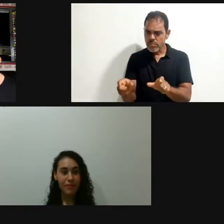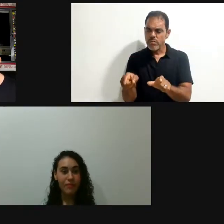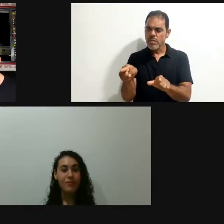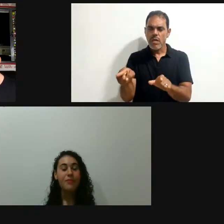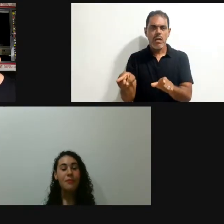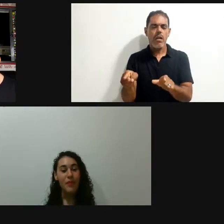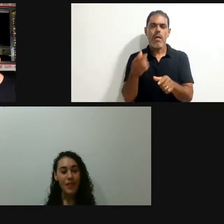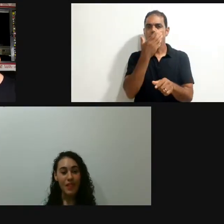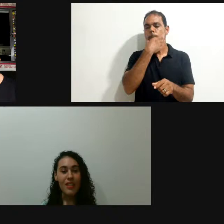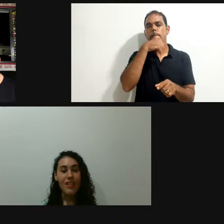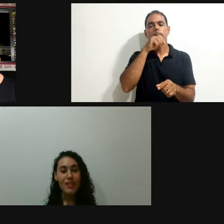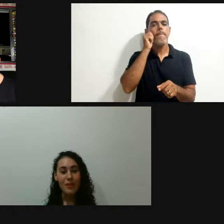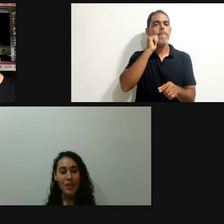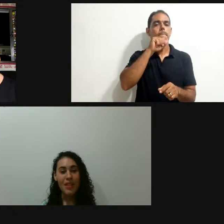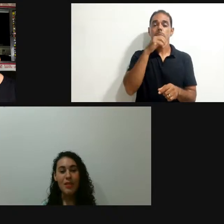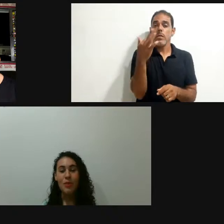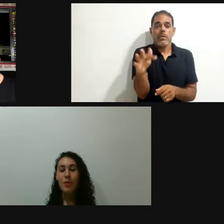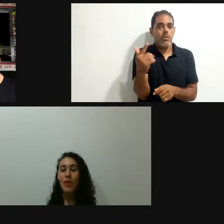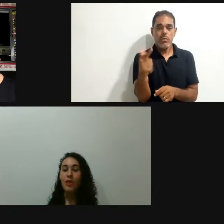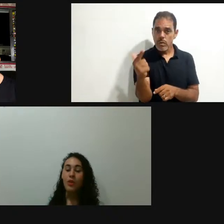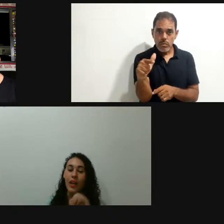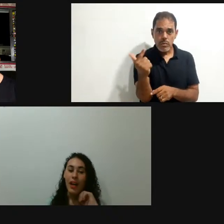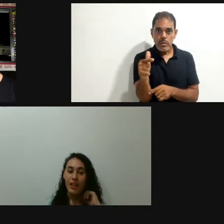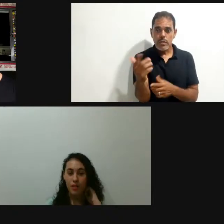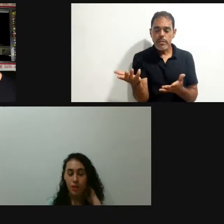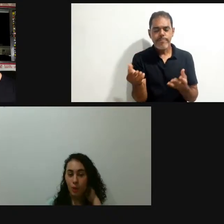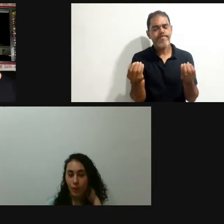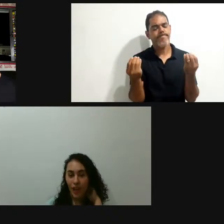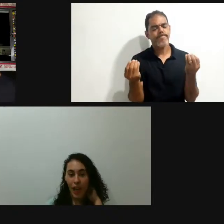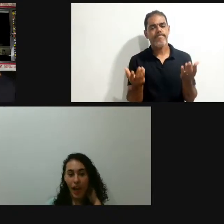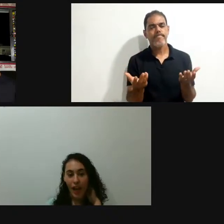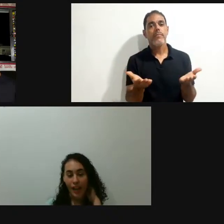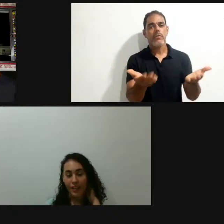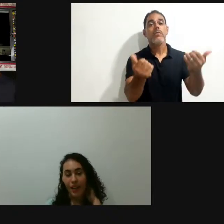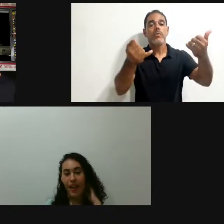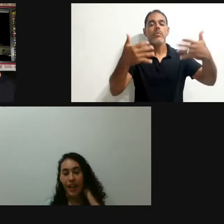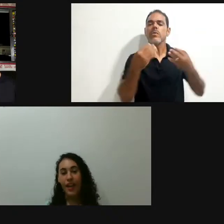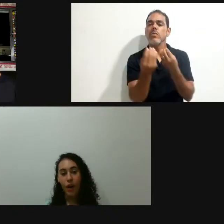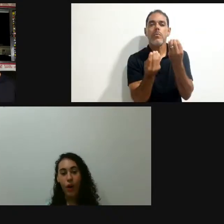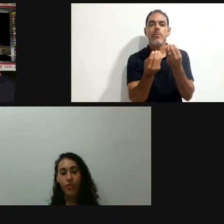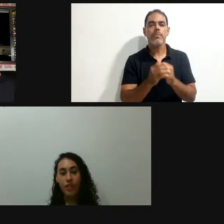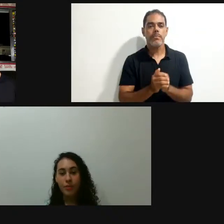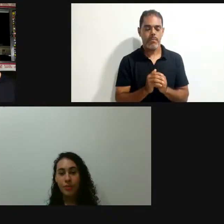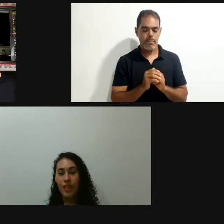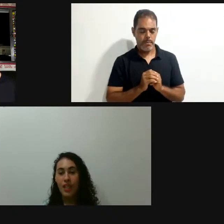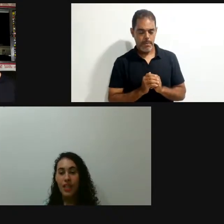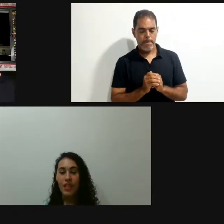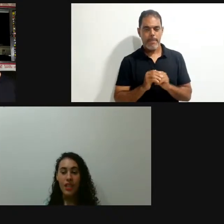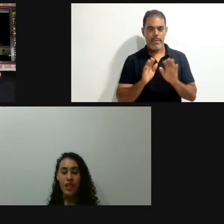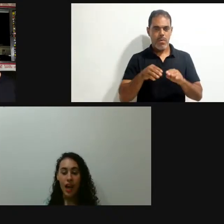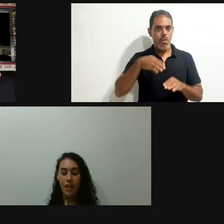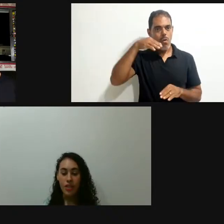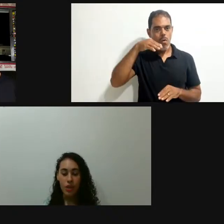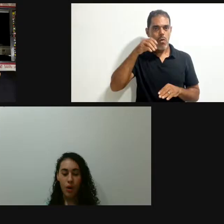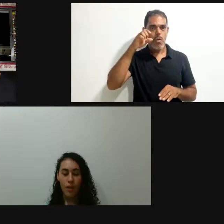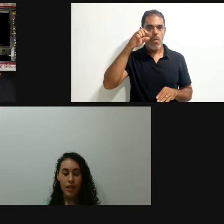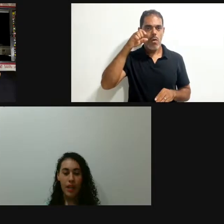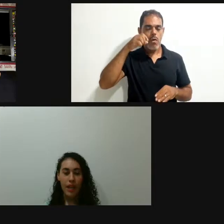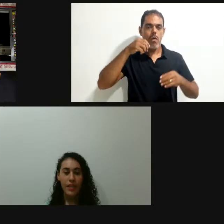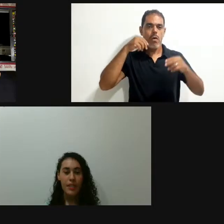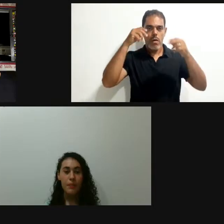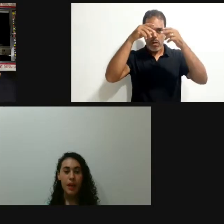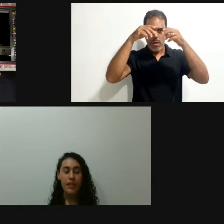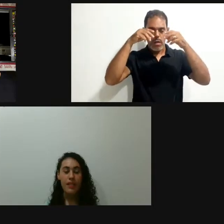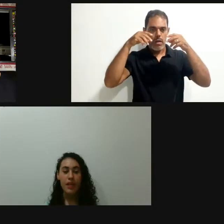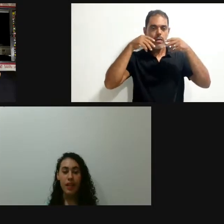isso? Isso mesmo. No caso, a Agatha, ela é órfã e a história,